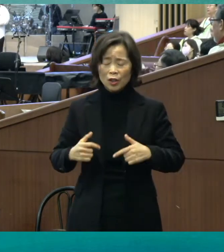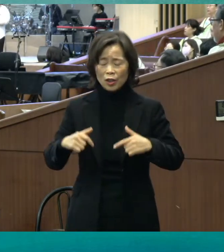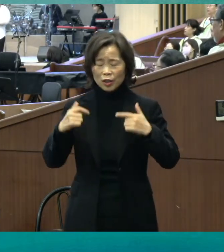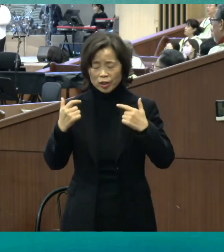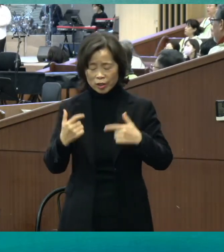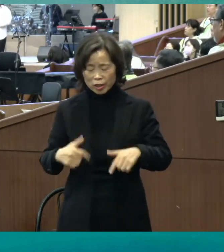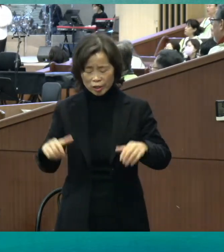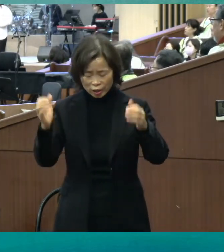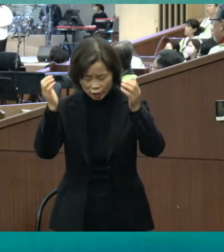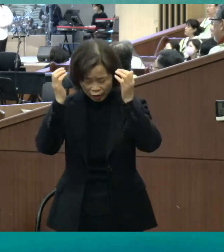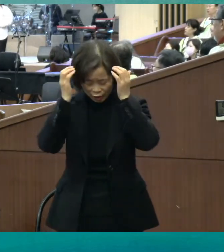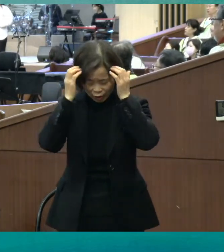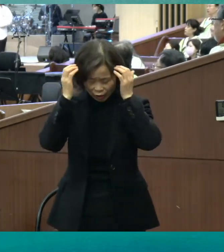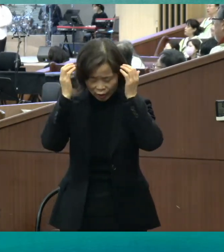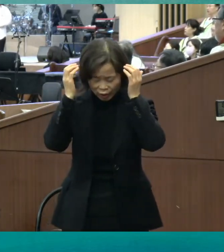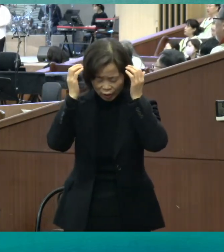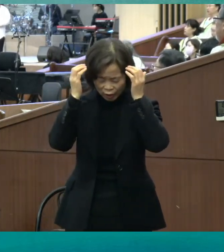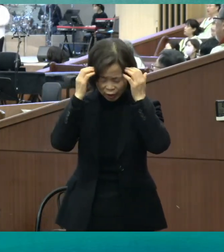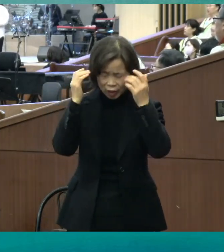늘